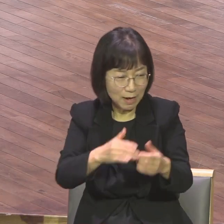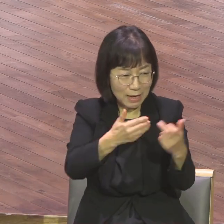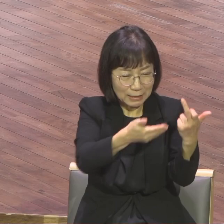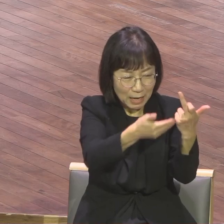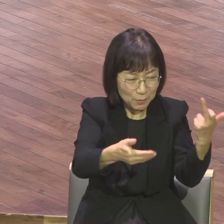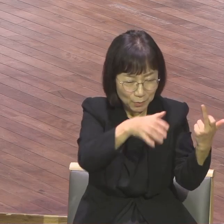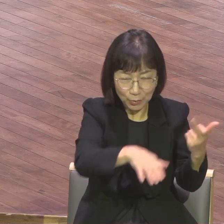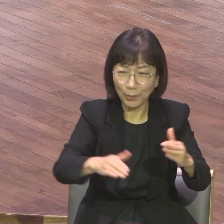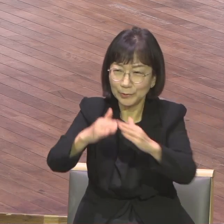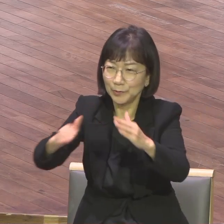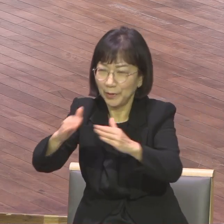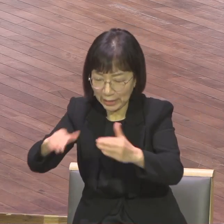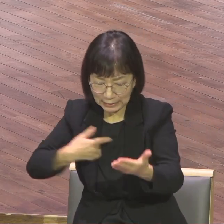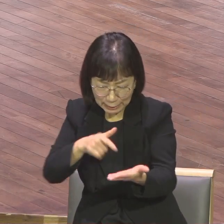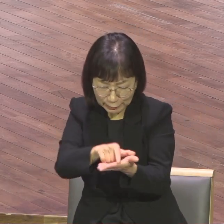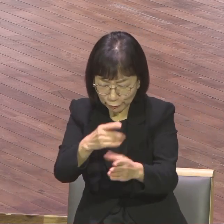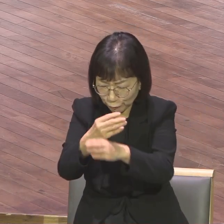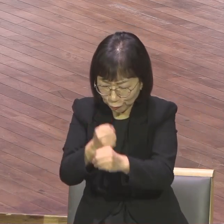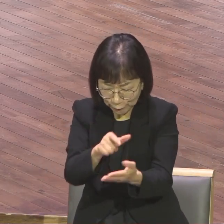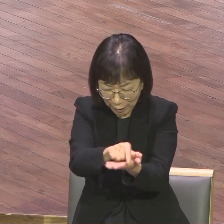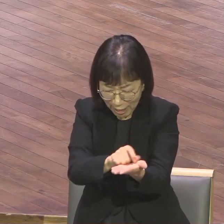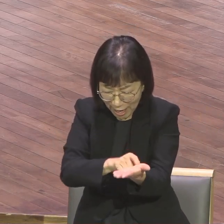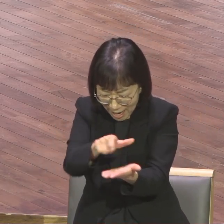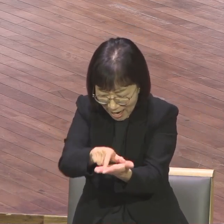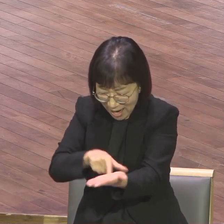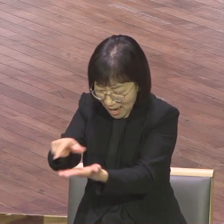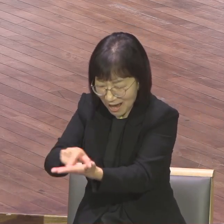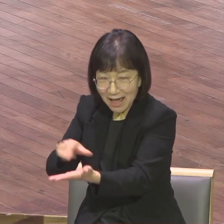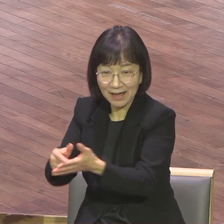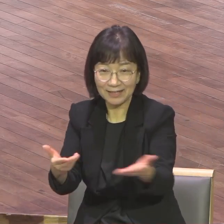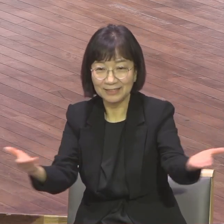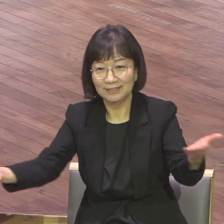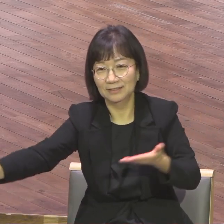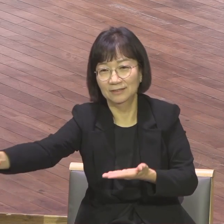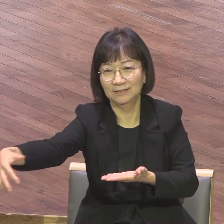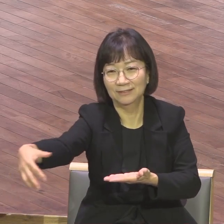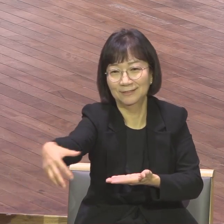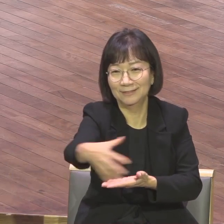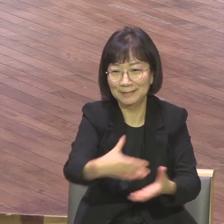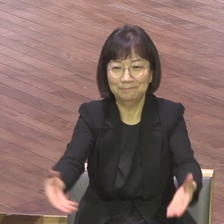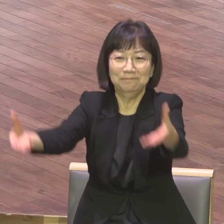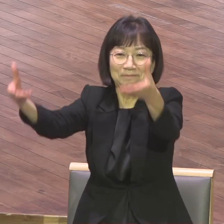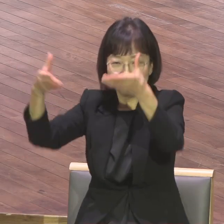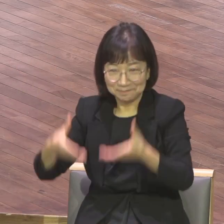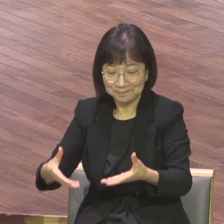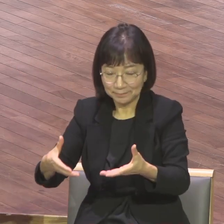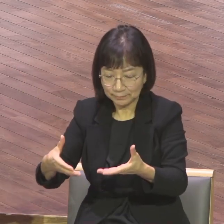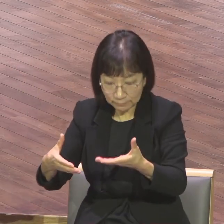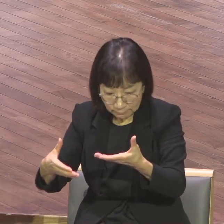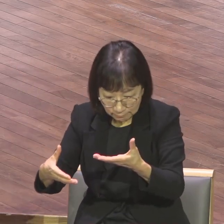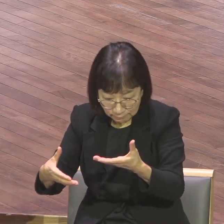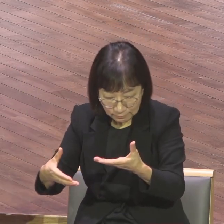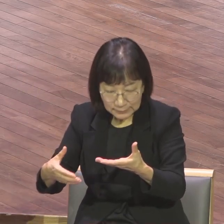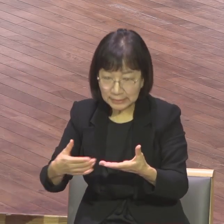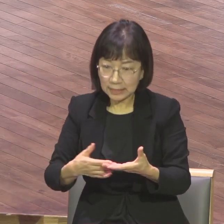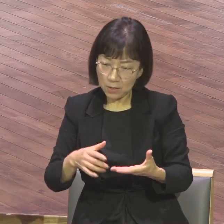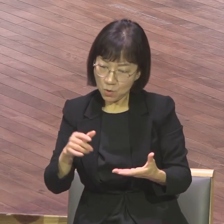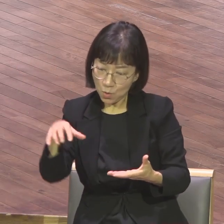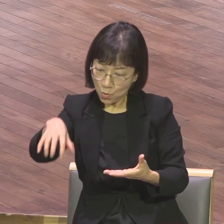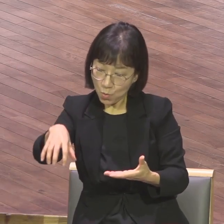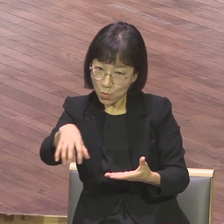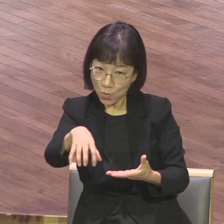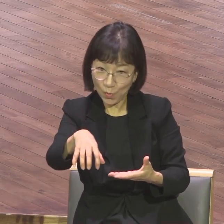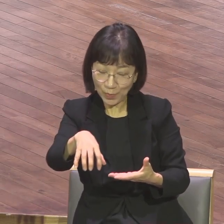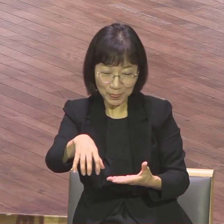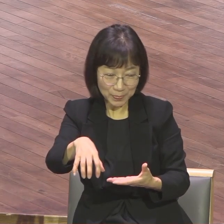어디 저 전라도 어디 있든지 전부 다 써내면 그 다음에 이 사람의 이 연락처를 딱 써내면